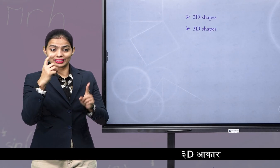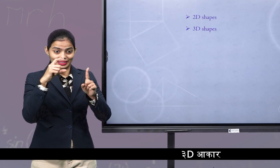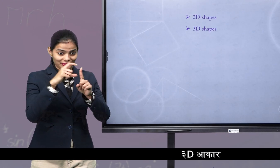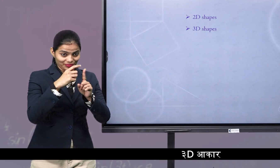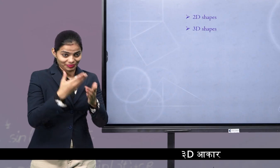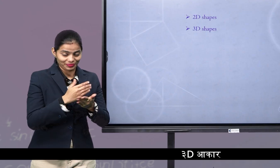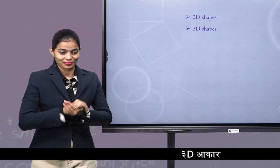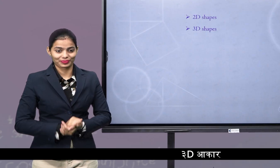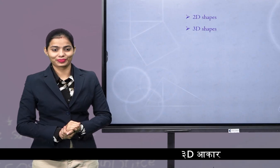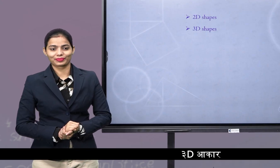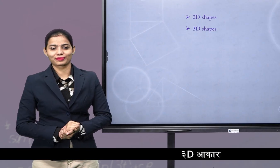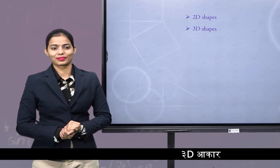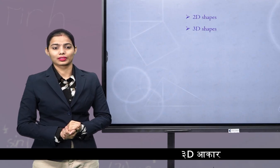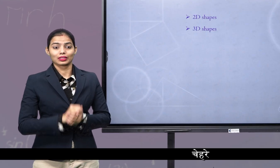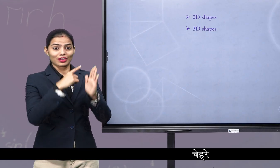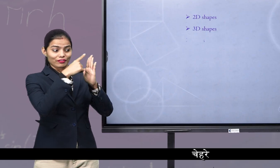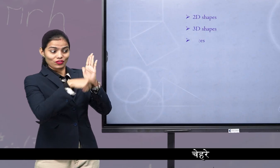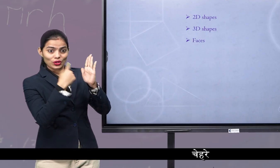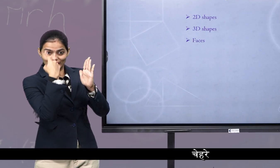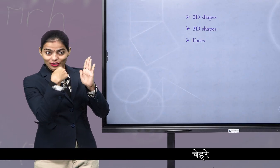3D आकार, चेहरे,